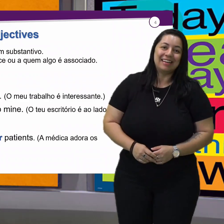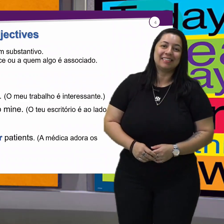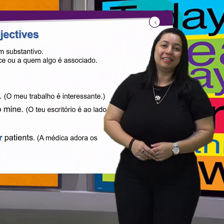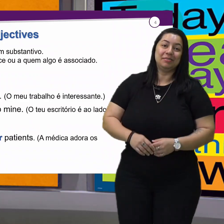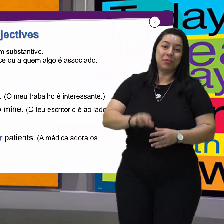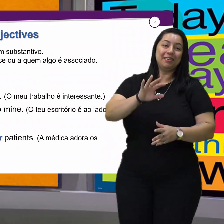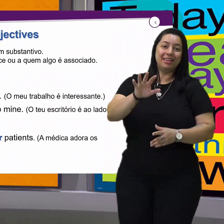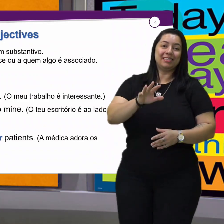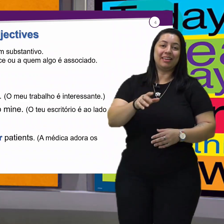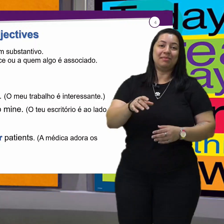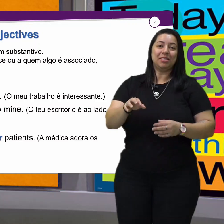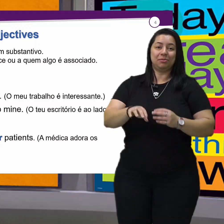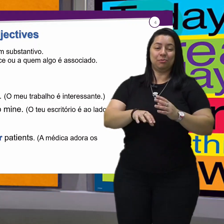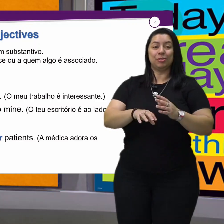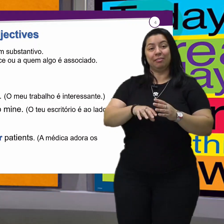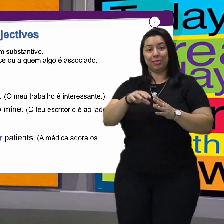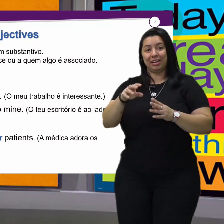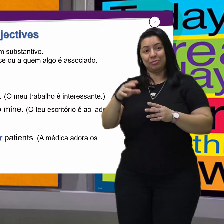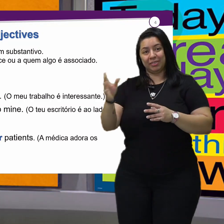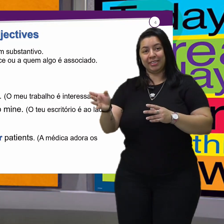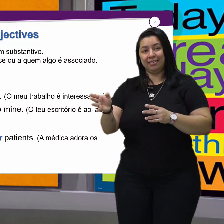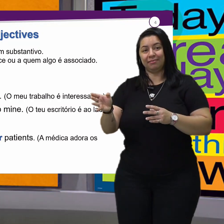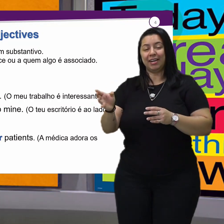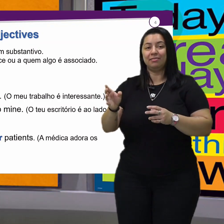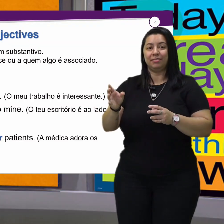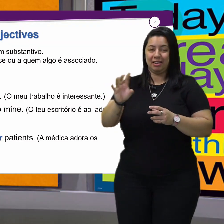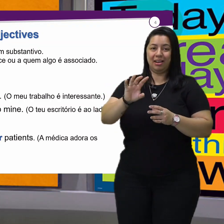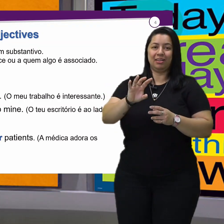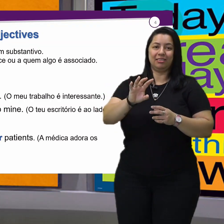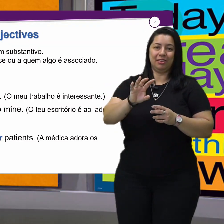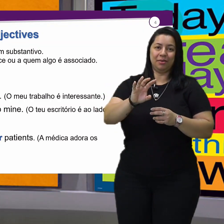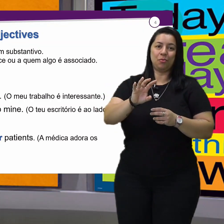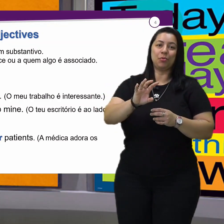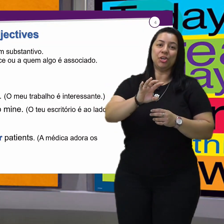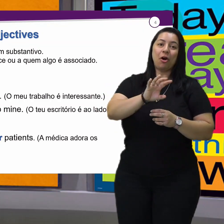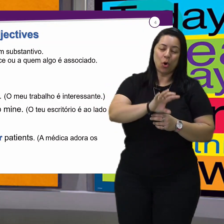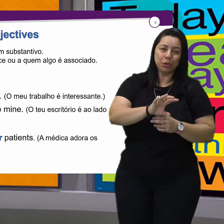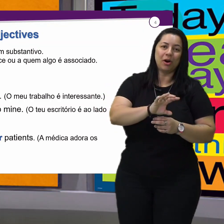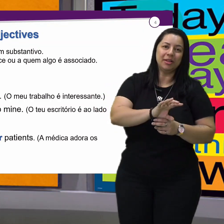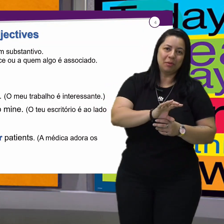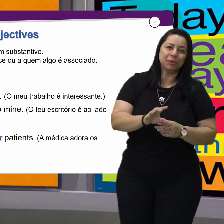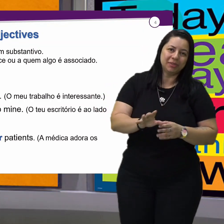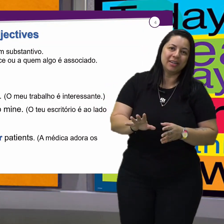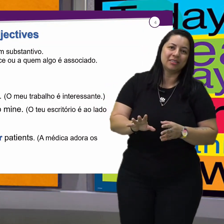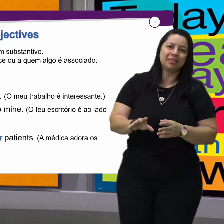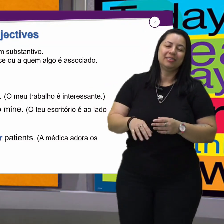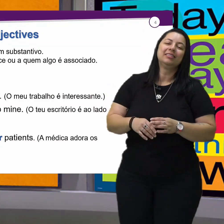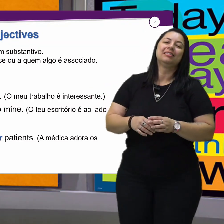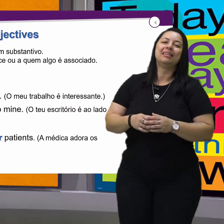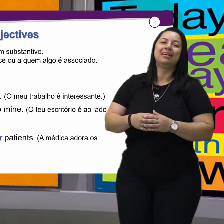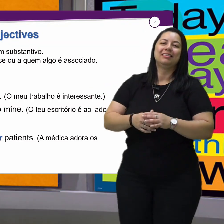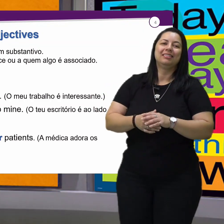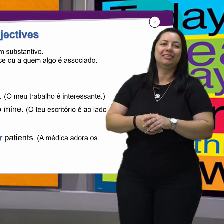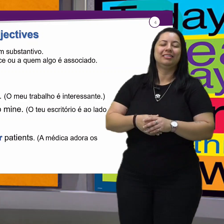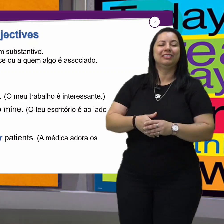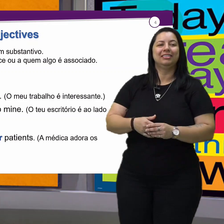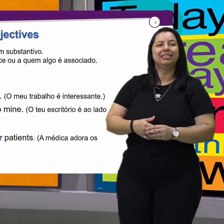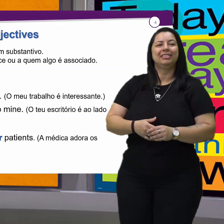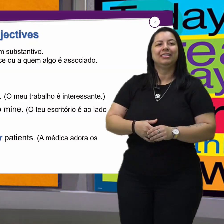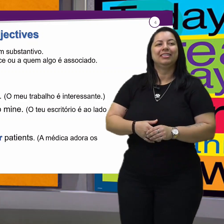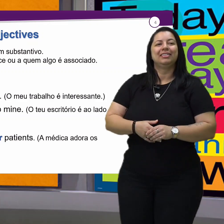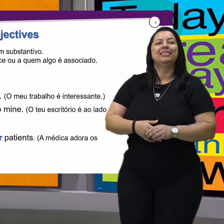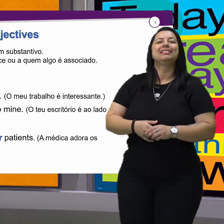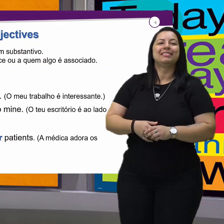doideira. Assim, no inglês, né? No Mas inglês. se você for traduzir, vai ficar De acordo com a língua portuguesa. Exatamente, porque uma outra